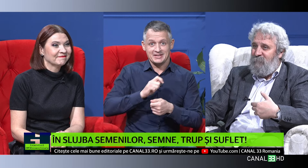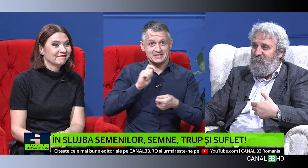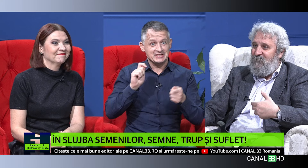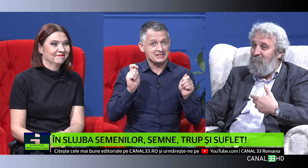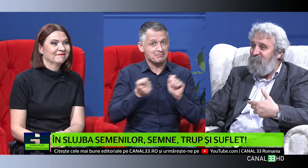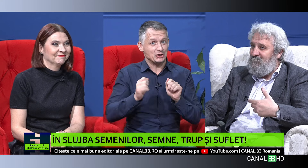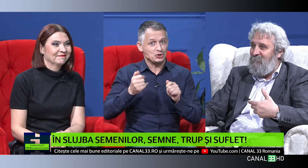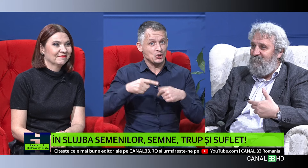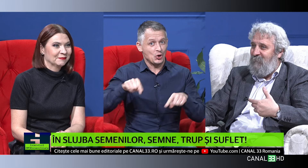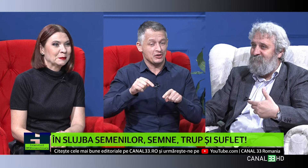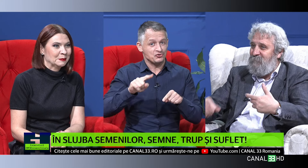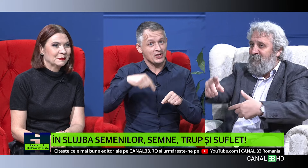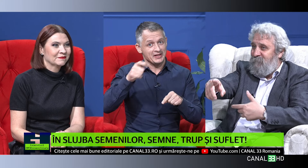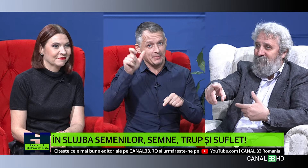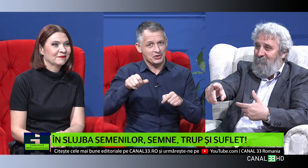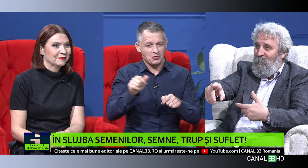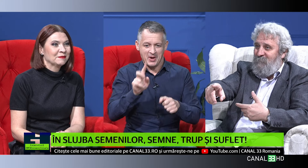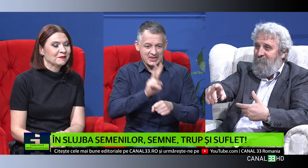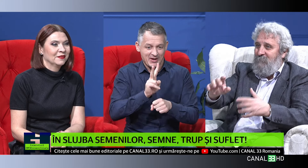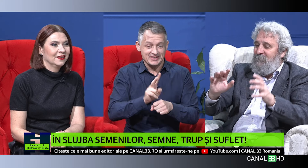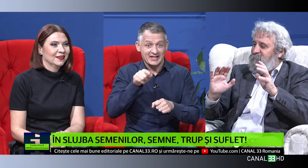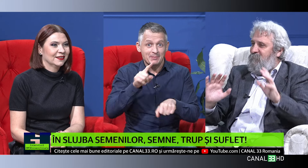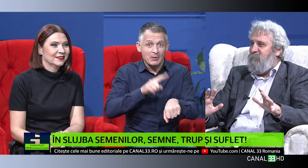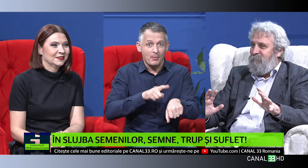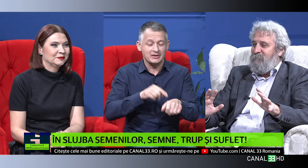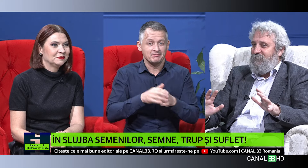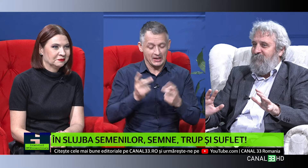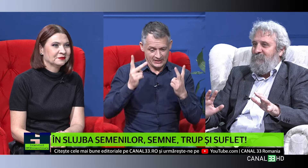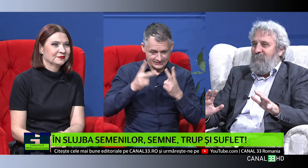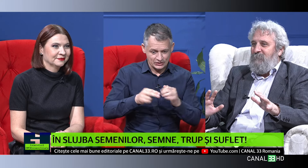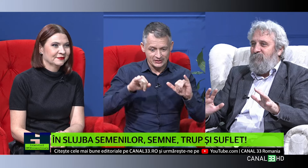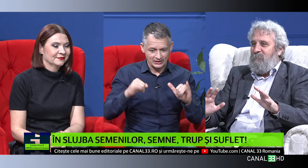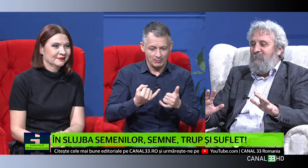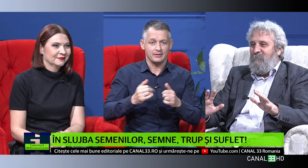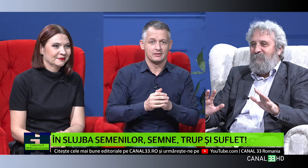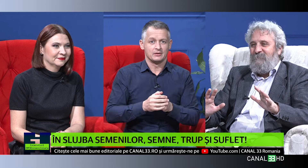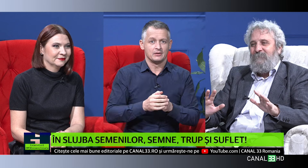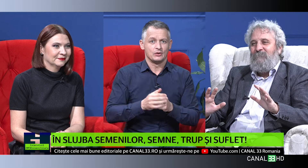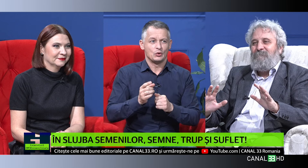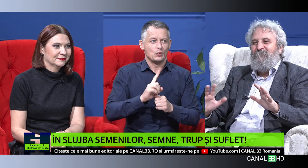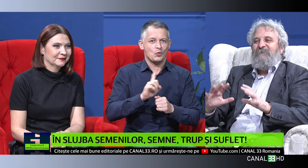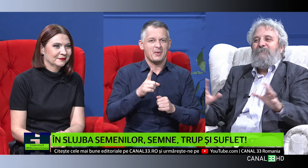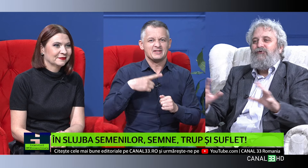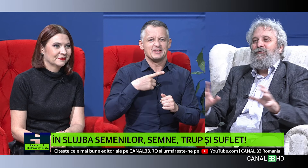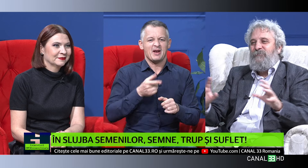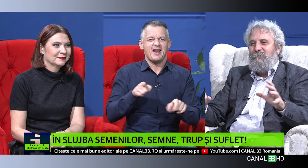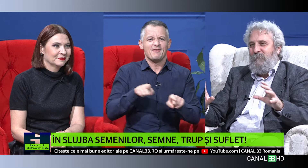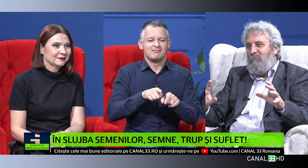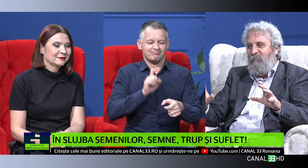ceilalți, fiindcă nu mai suntem la fel de atenți în asemenea moment. Înțelegem situația și nu mai suntem băgăcioși, așa cum